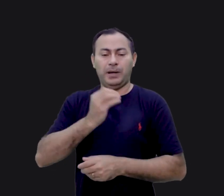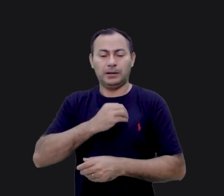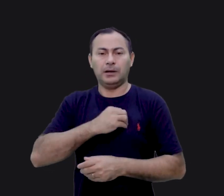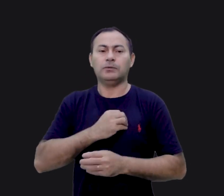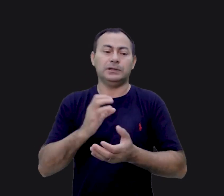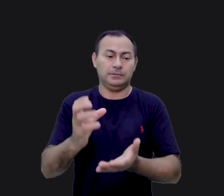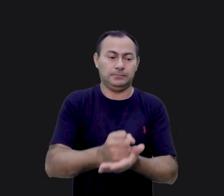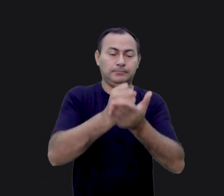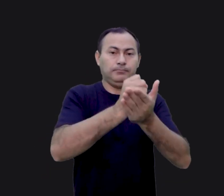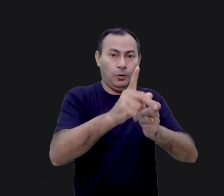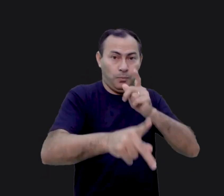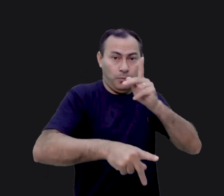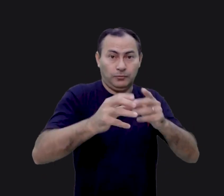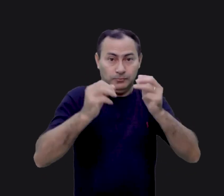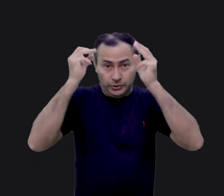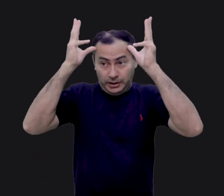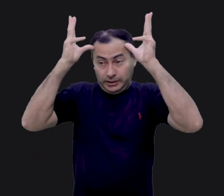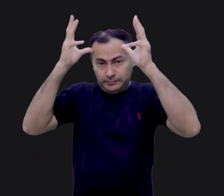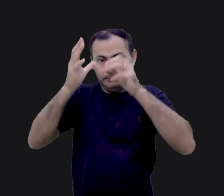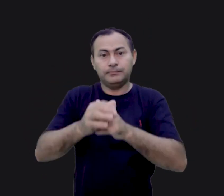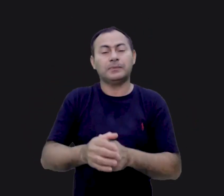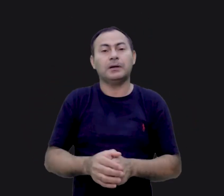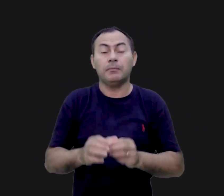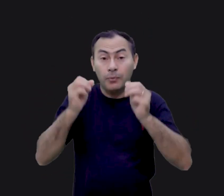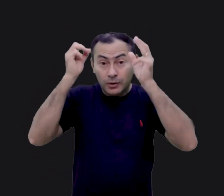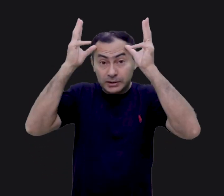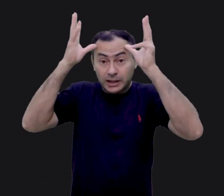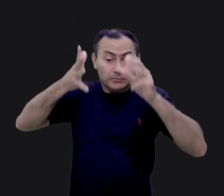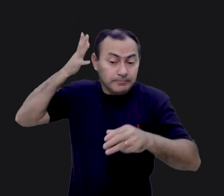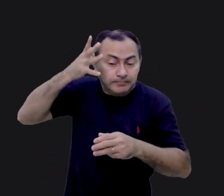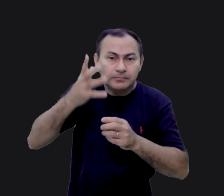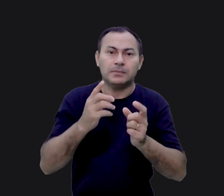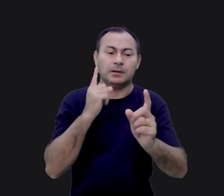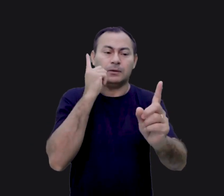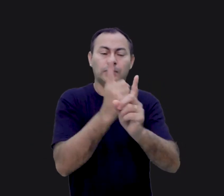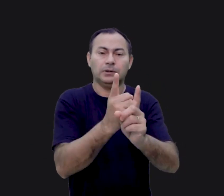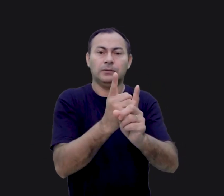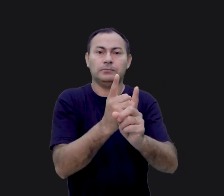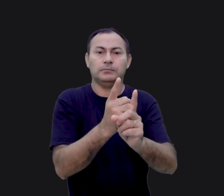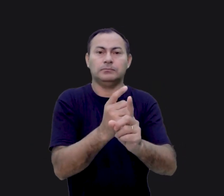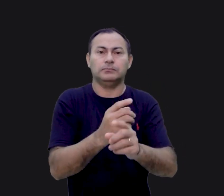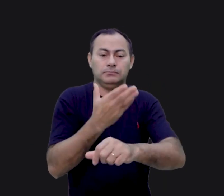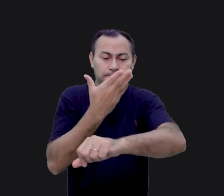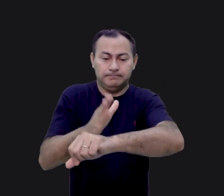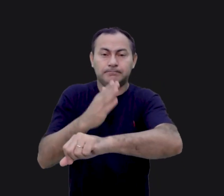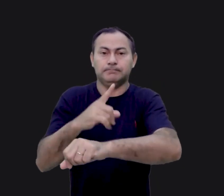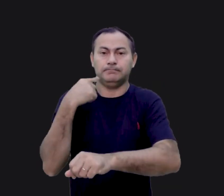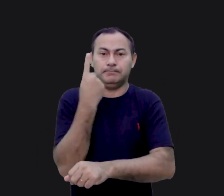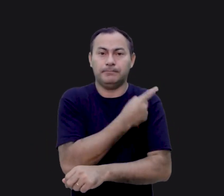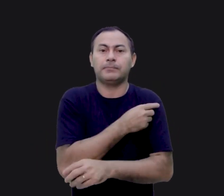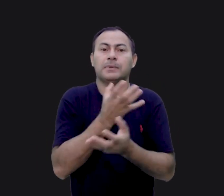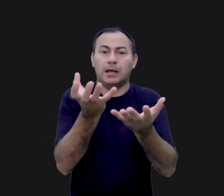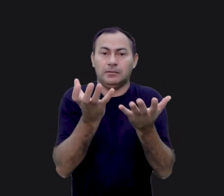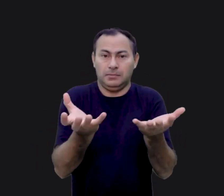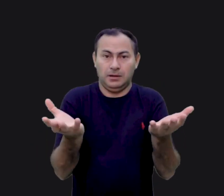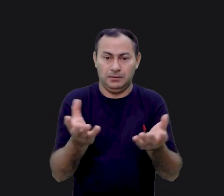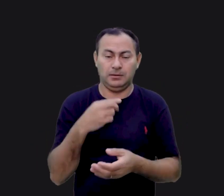e salvação para eles nesse sermões tão importantes em Moisés Encontramos uma aplicação para nós que queremos entrar